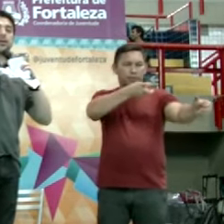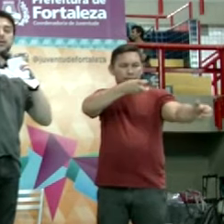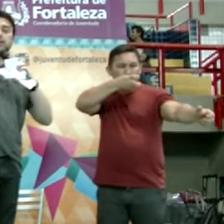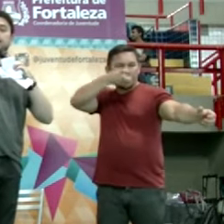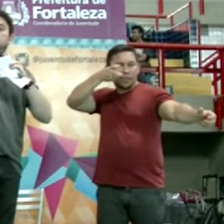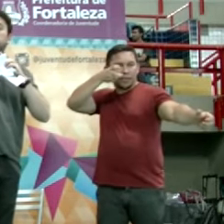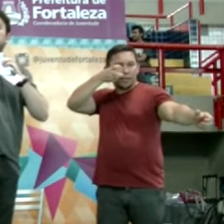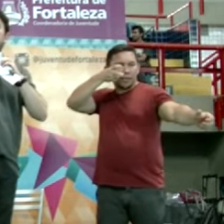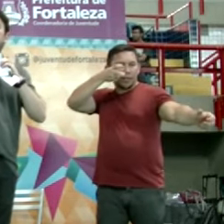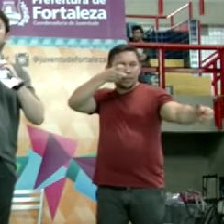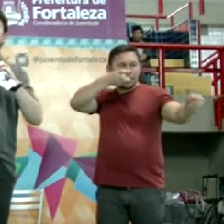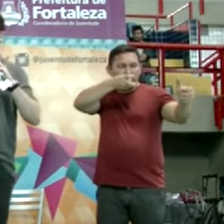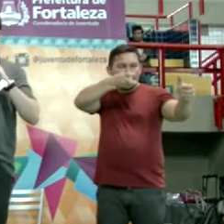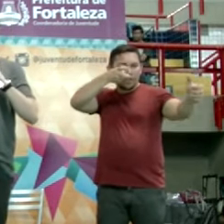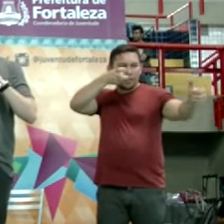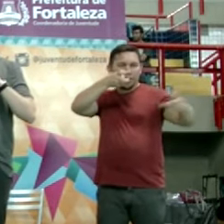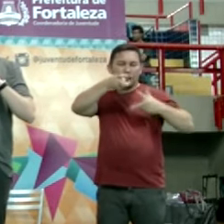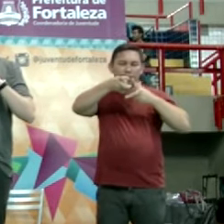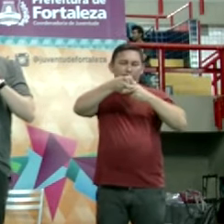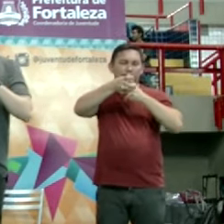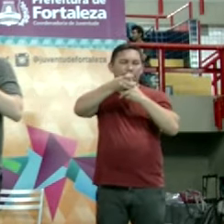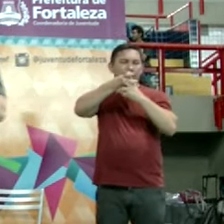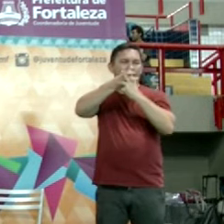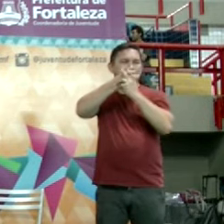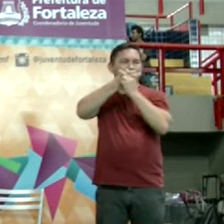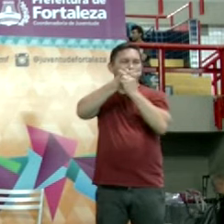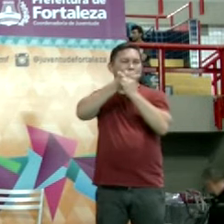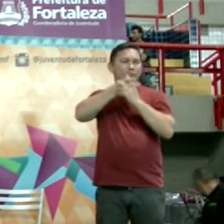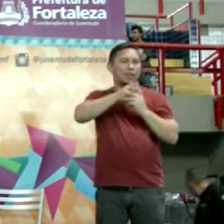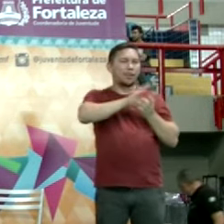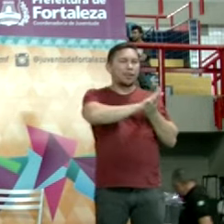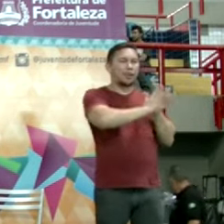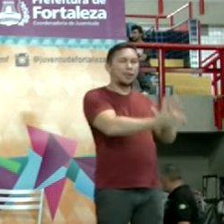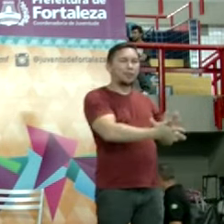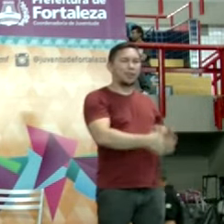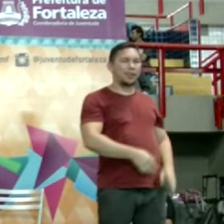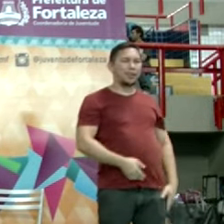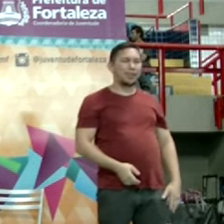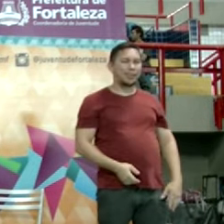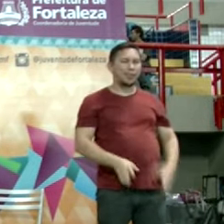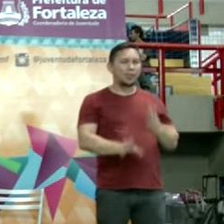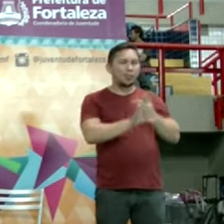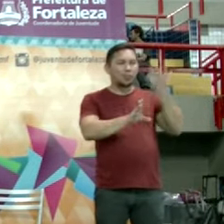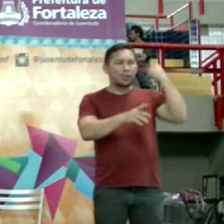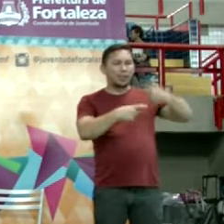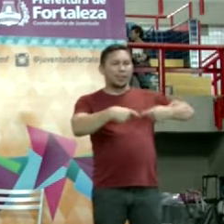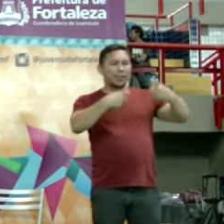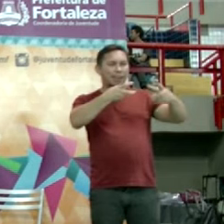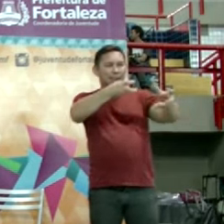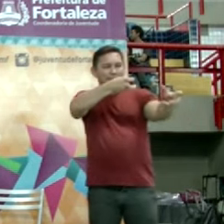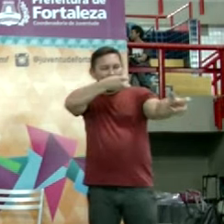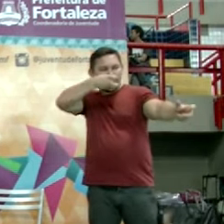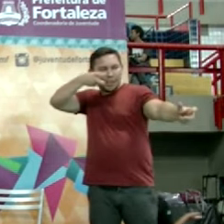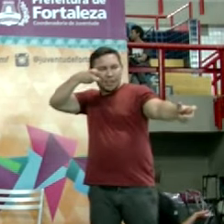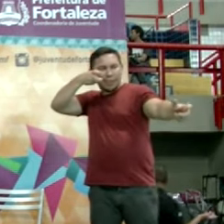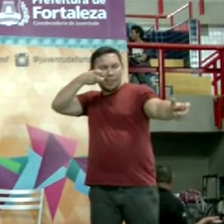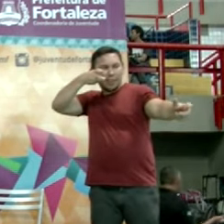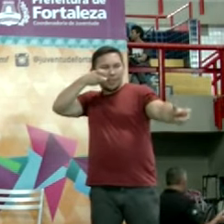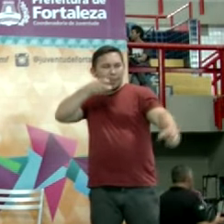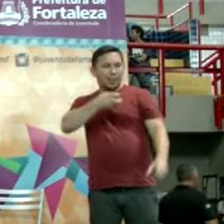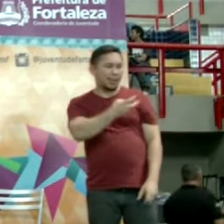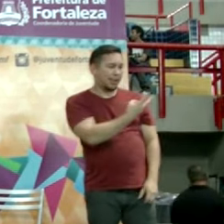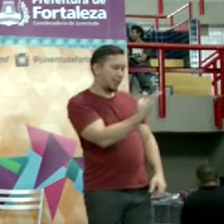esses dois dedos aqui. Isso aqui é um sinal de humilhação. O que eu estou querendo dizer com isso? Que se eu fizer assim para alguém, isso é uma ofensa.